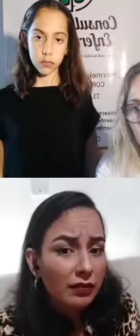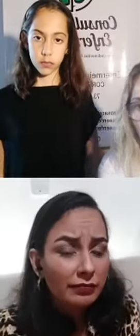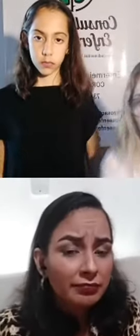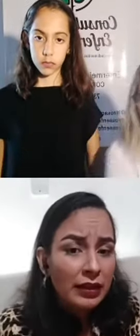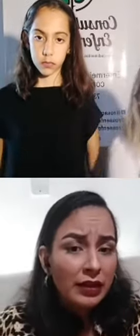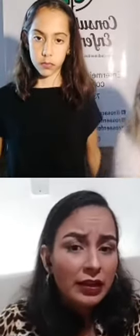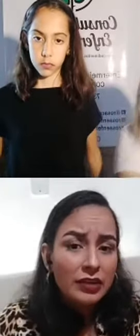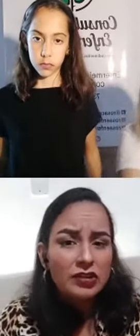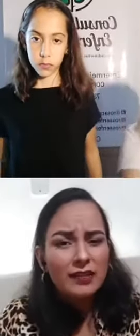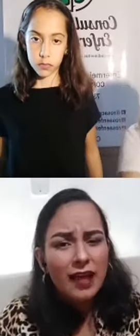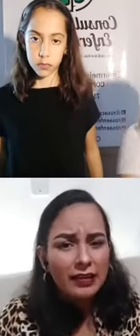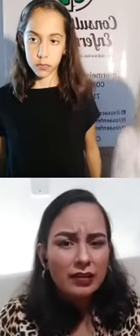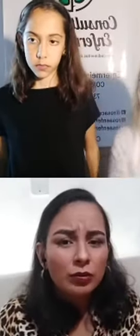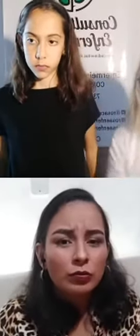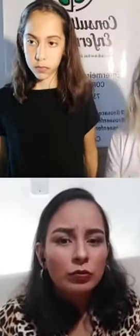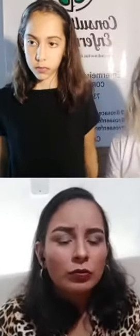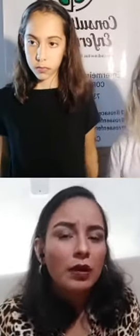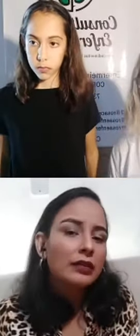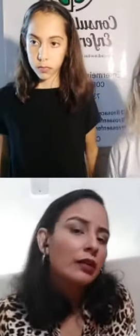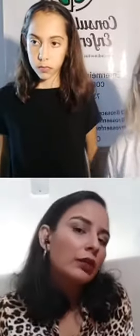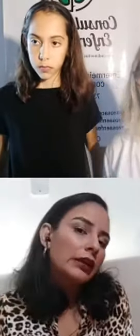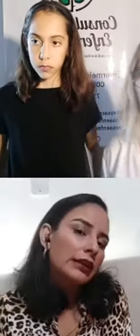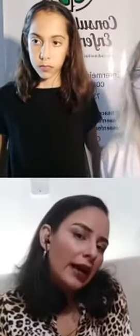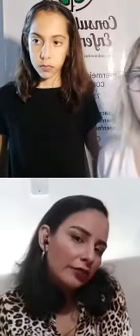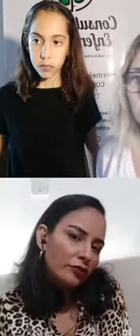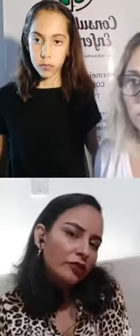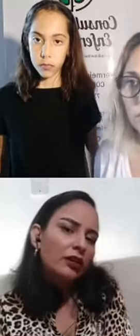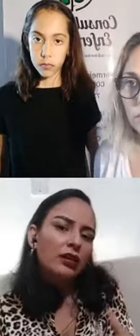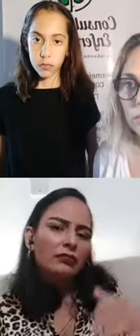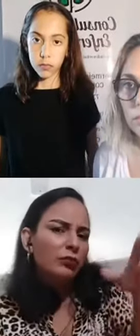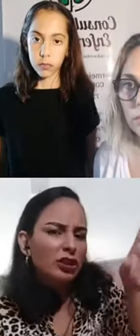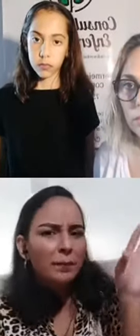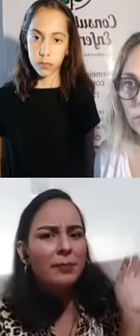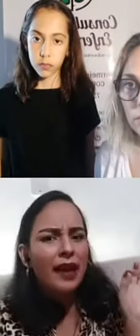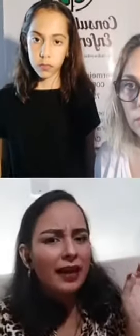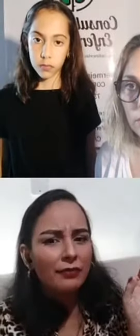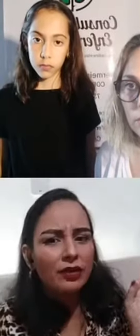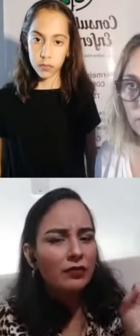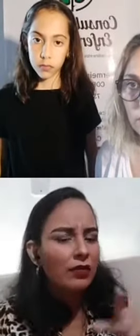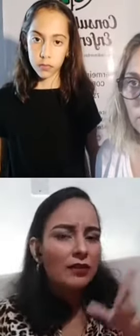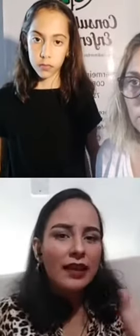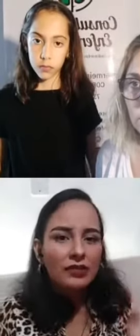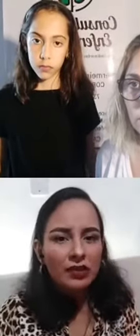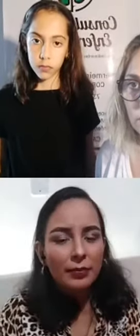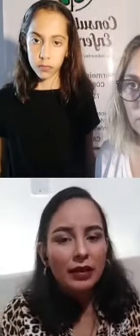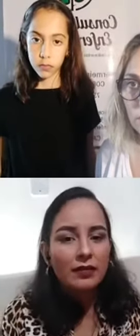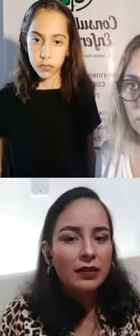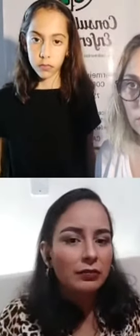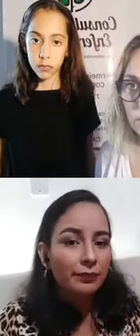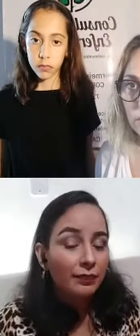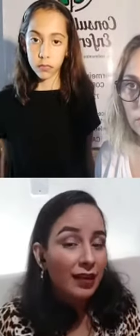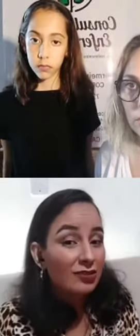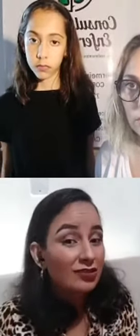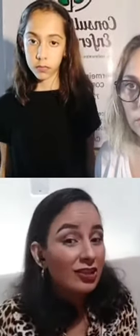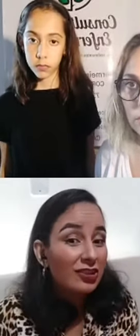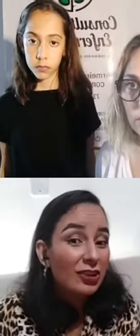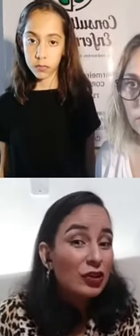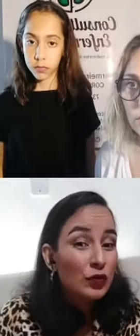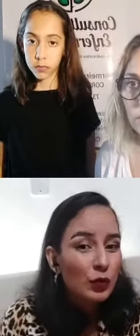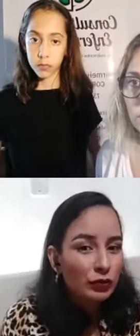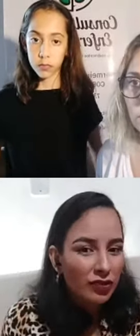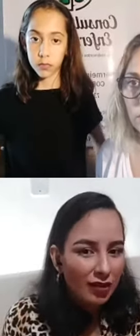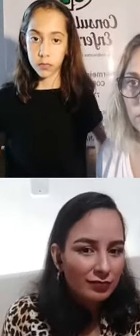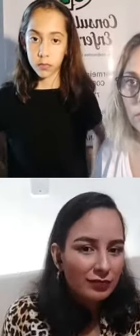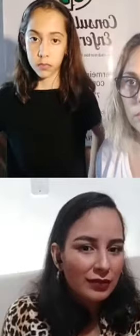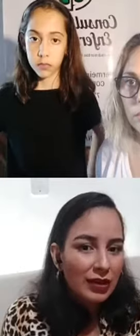aulas. E a gente saiu numa tranquilidade de que muito em breve isso ia ser restabelecido. A gente está chegando em